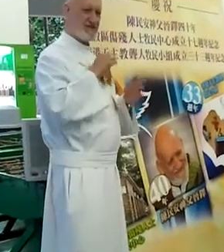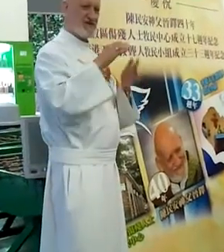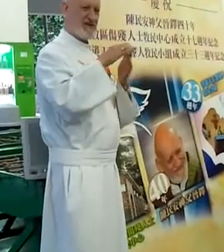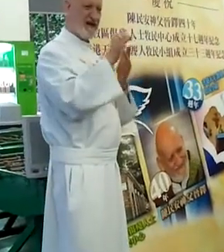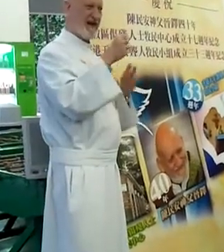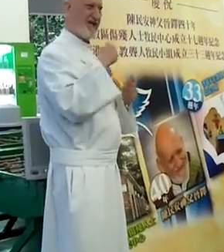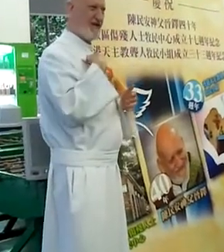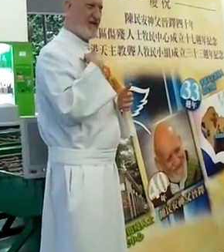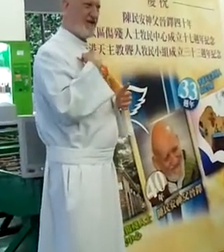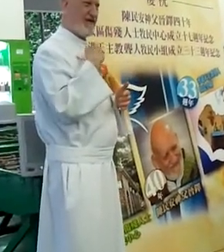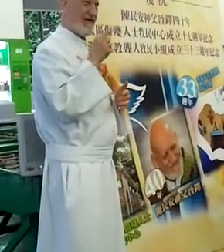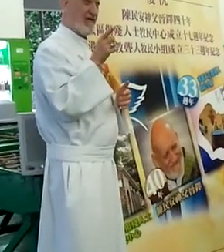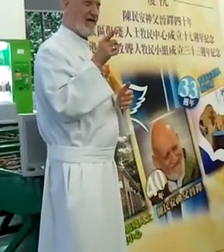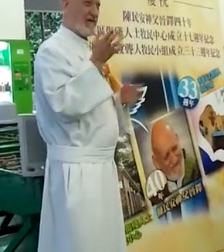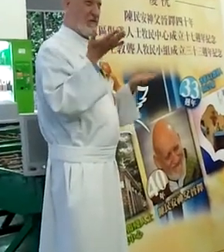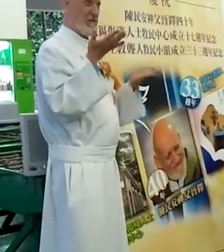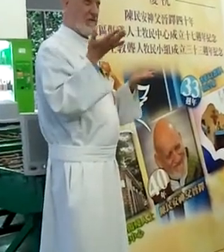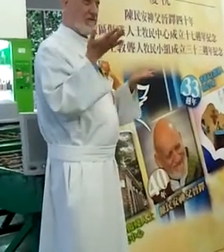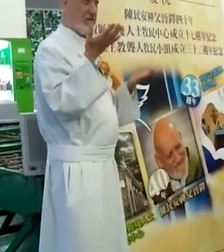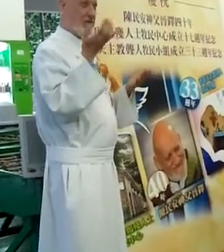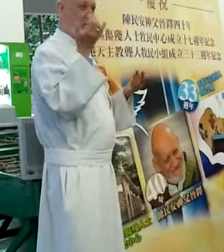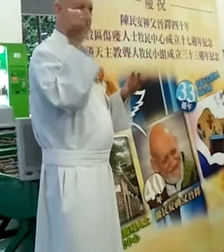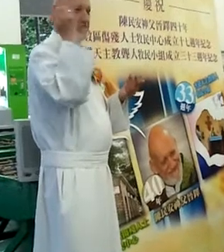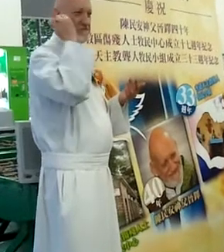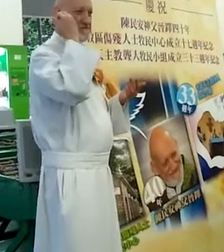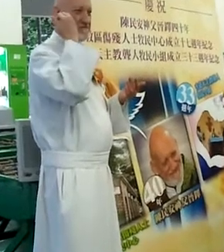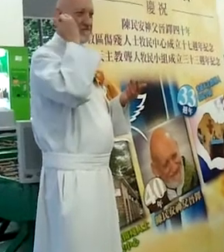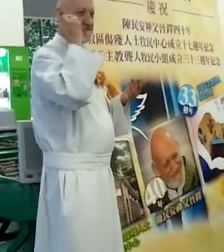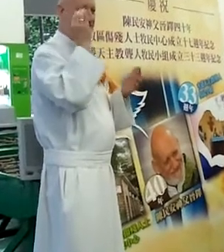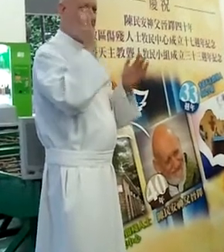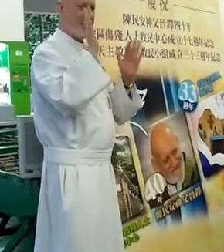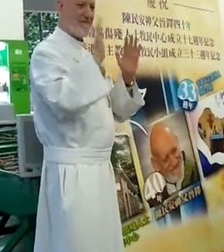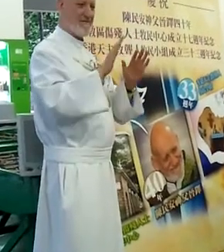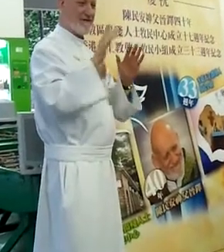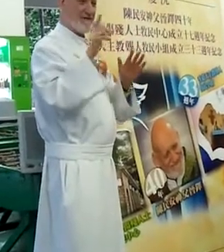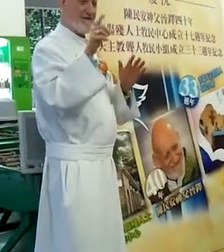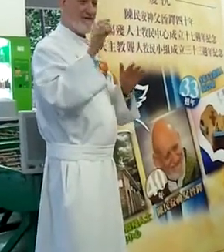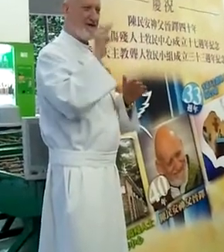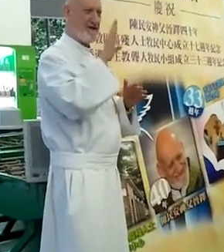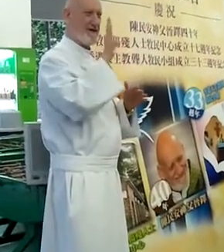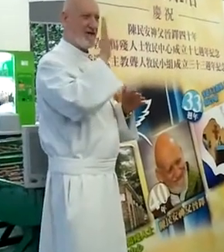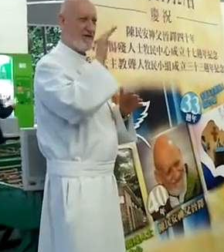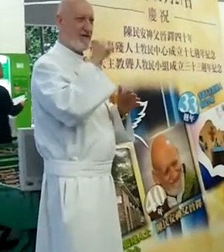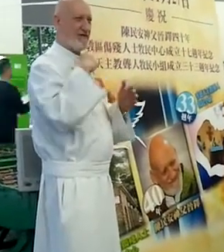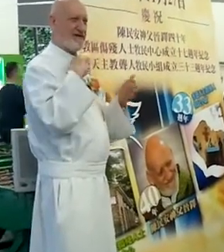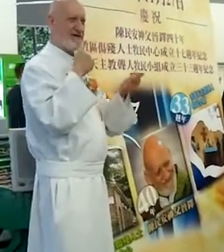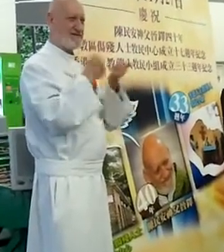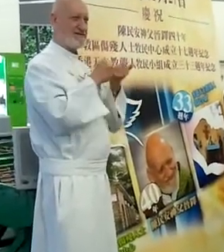㗎咁。但係我話：如果天主揀選我咧，於是我慢慢開